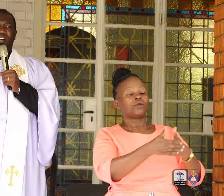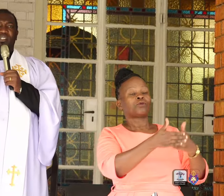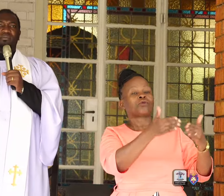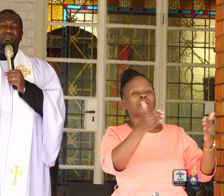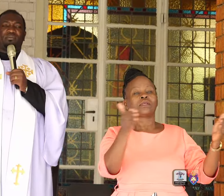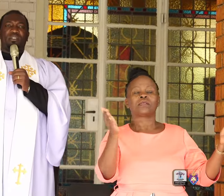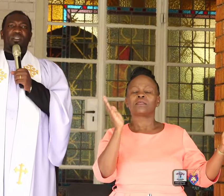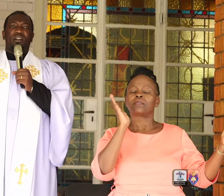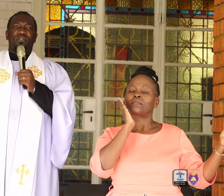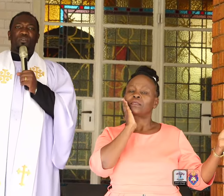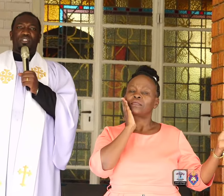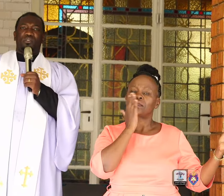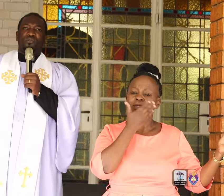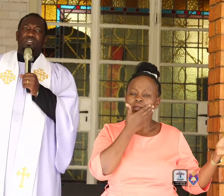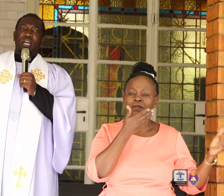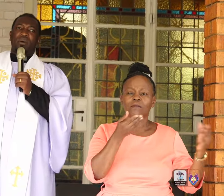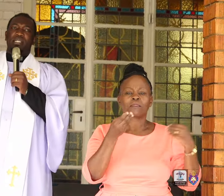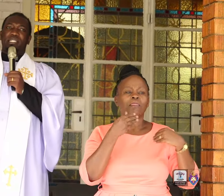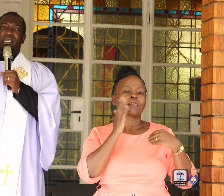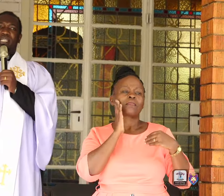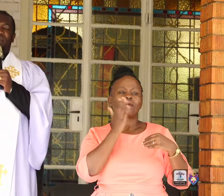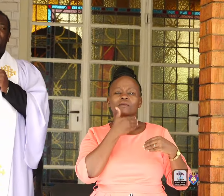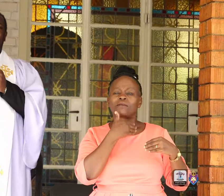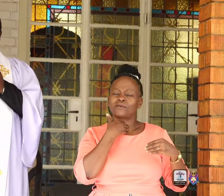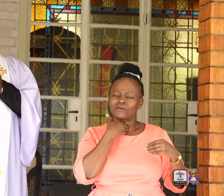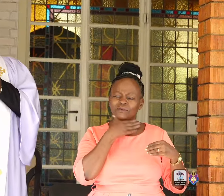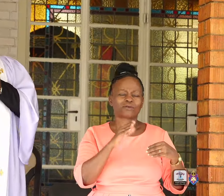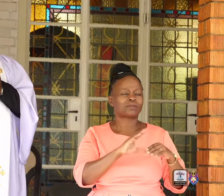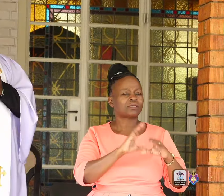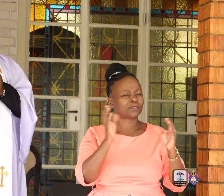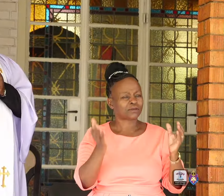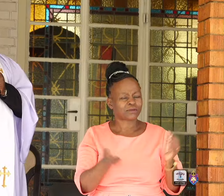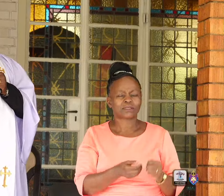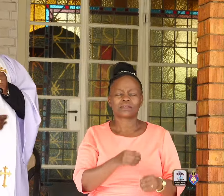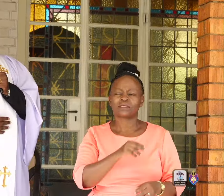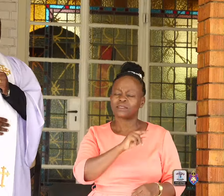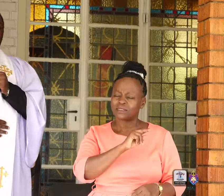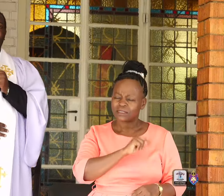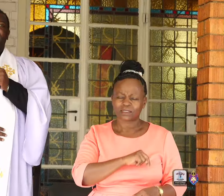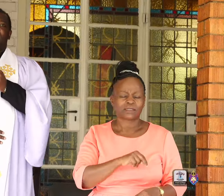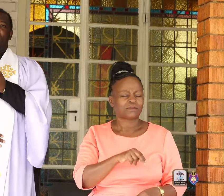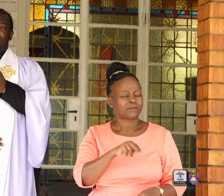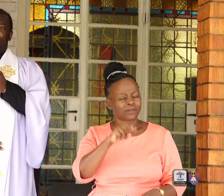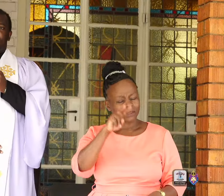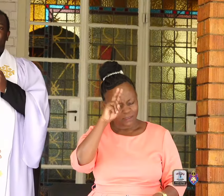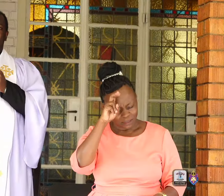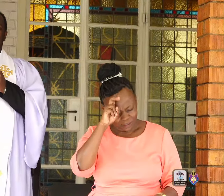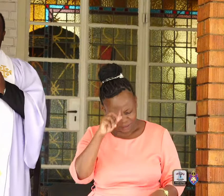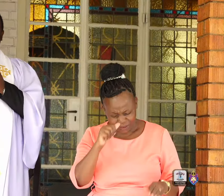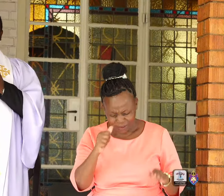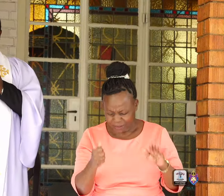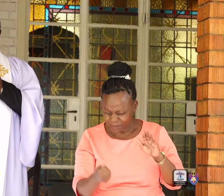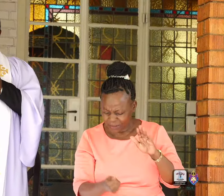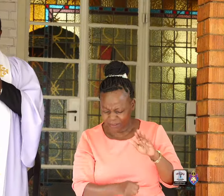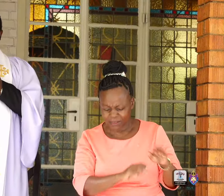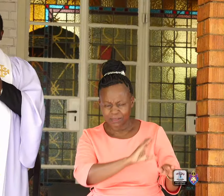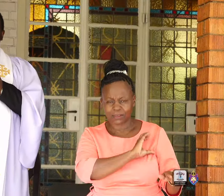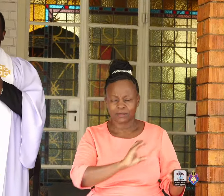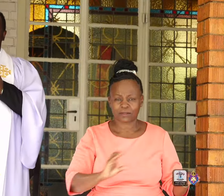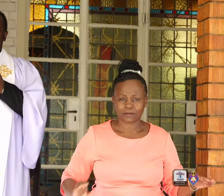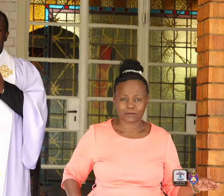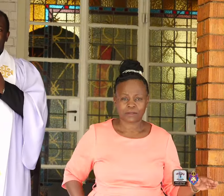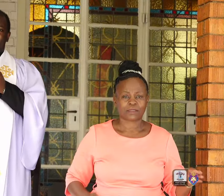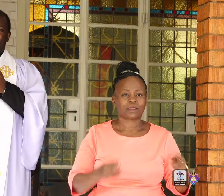ez'ekisa, atuwe ekisa okukyawa ensi ekibi n'ensi ne Setaani wansi wa bendera ya Kristo, mu